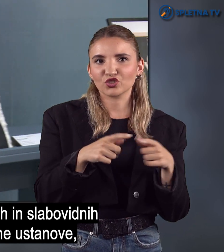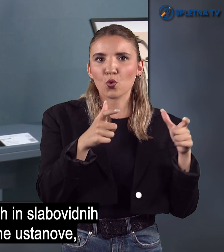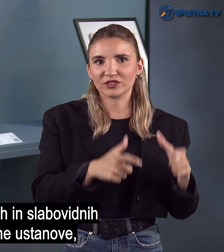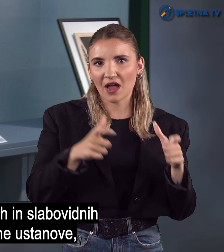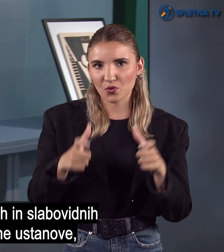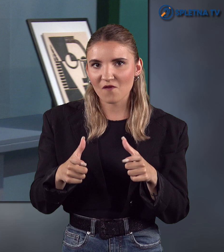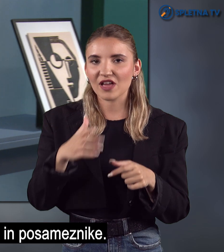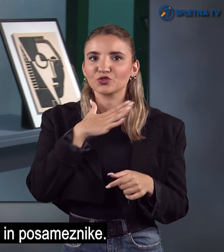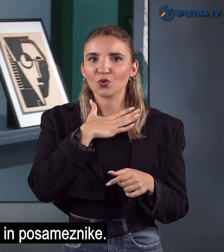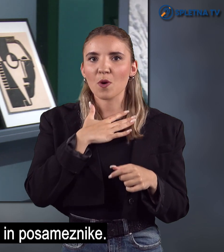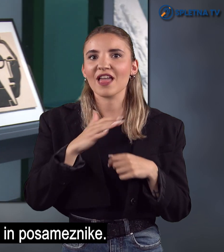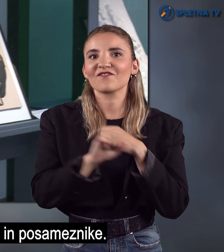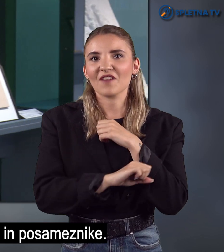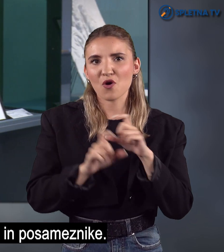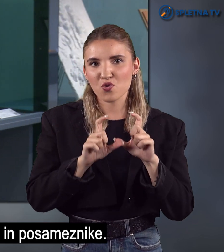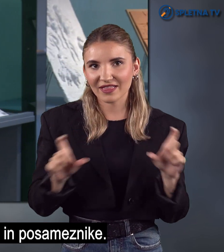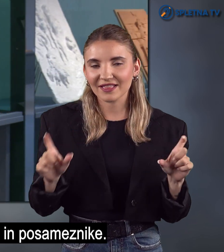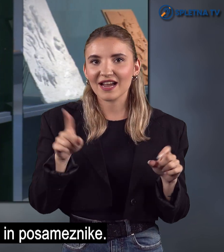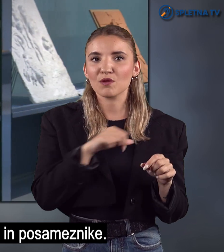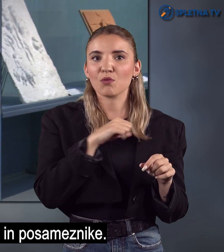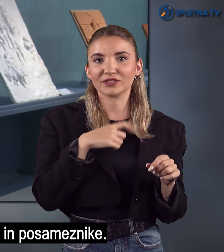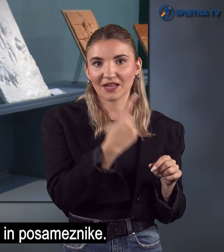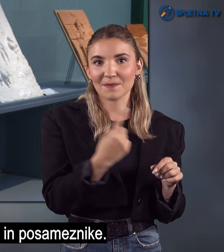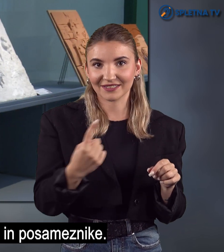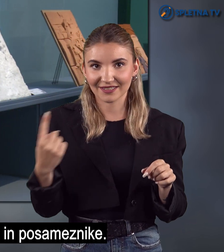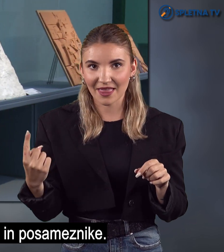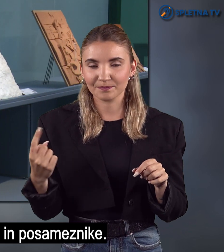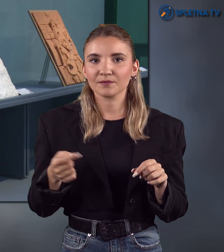ter različne ustanove, šole, fakultete in posameznike.